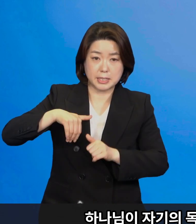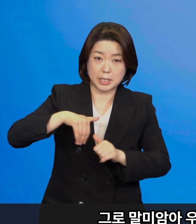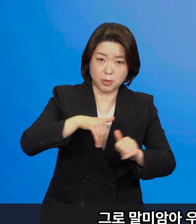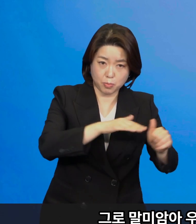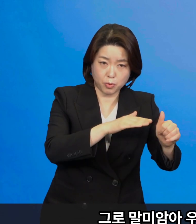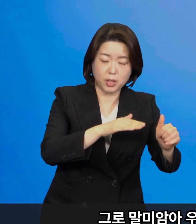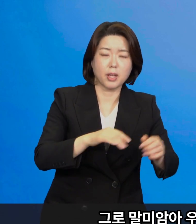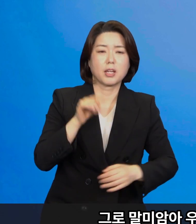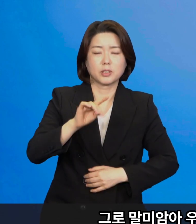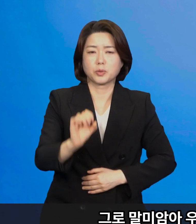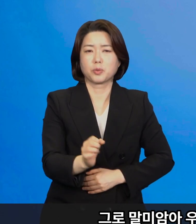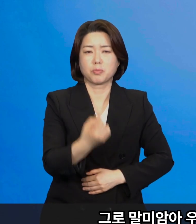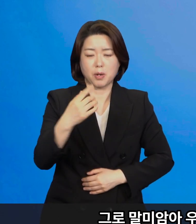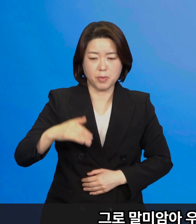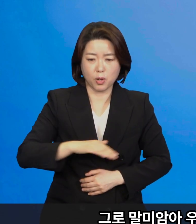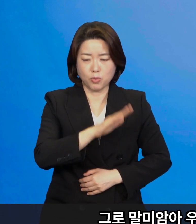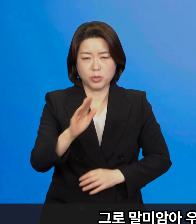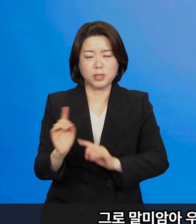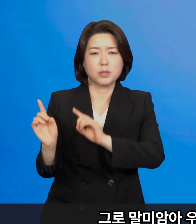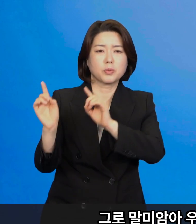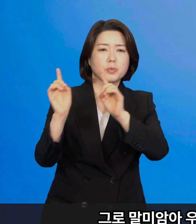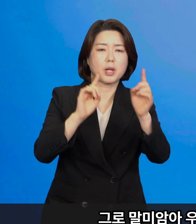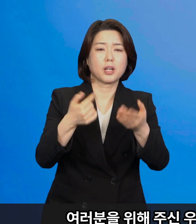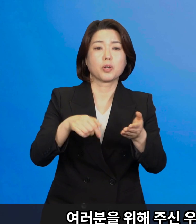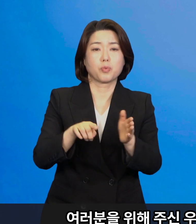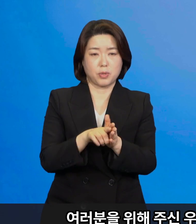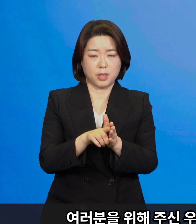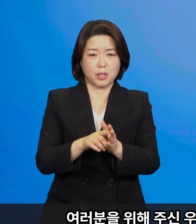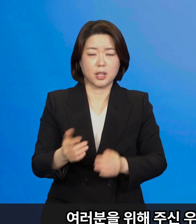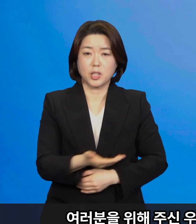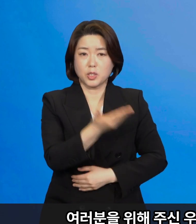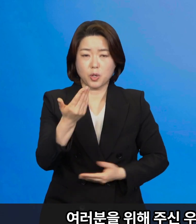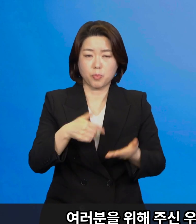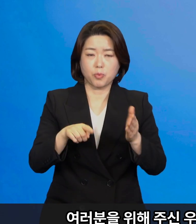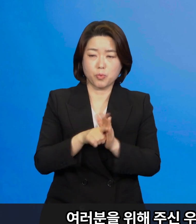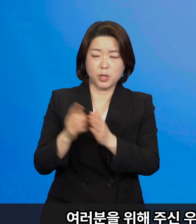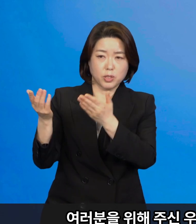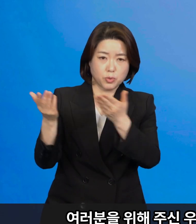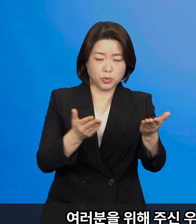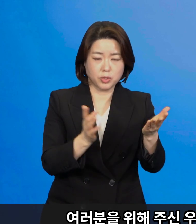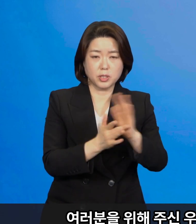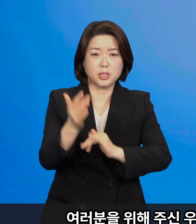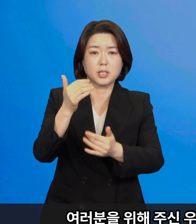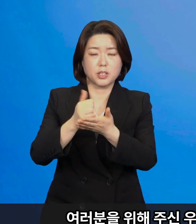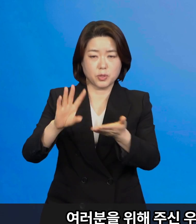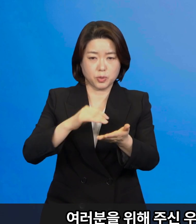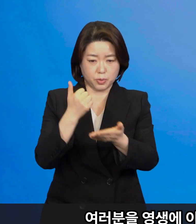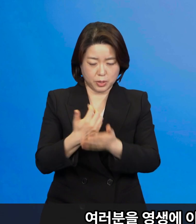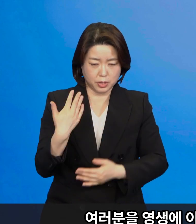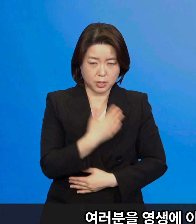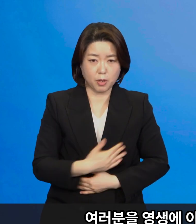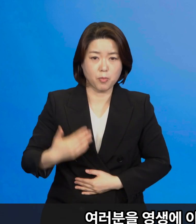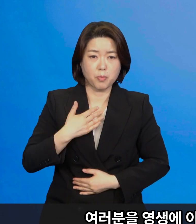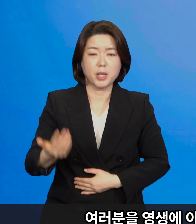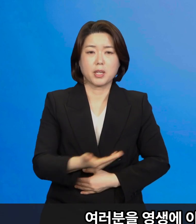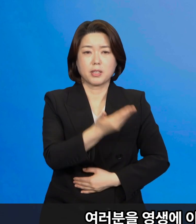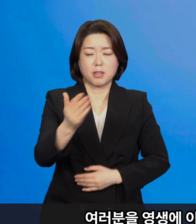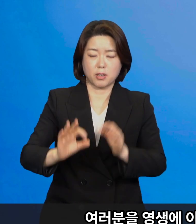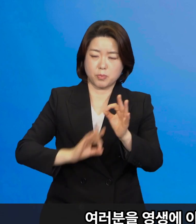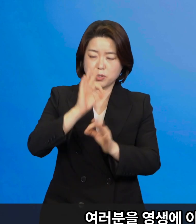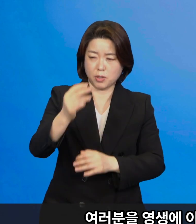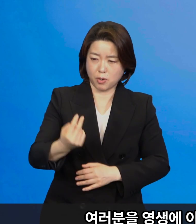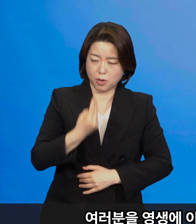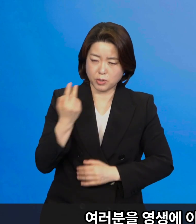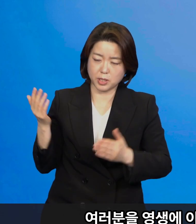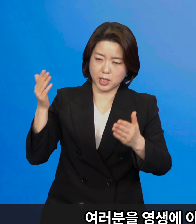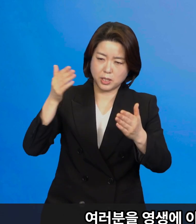보내심은 그로 말미암아 우리를 살리려 하심이라. 여러분을 위해 주신 우리 주 예수 그리스도의 몸이 여러분의 영생에 이르도록